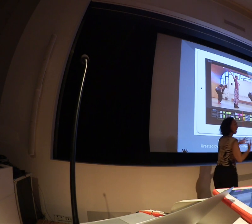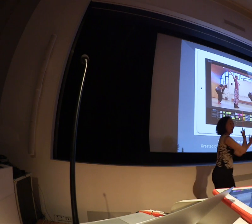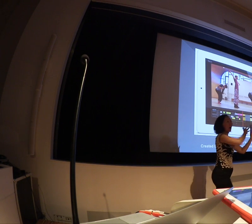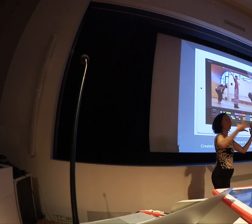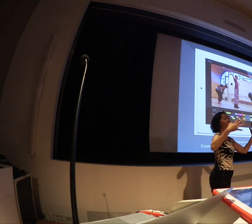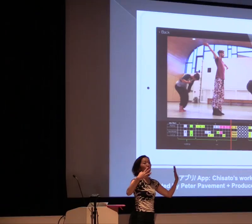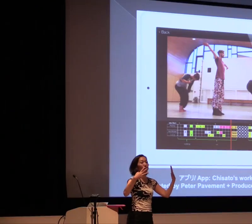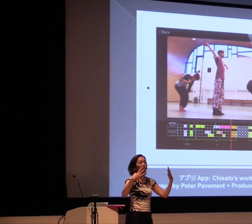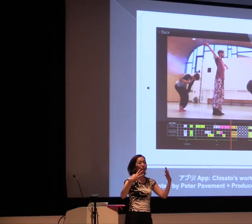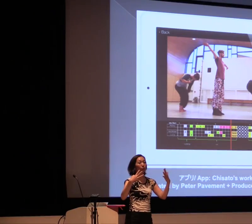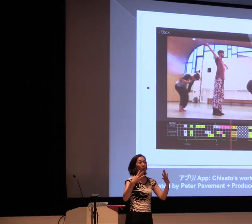下にあるのが楽譜、